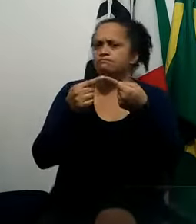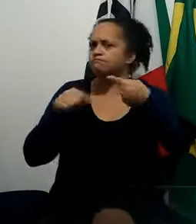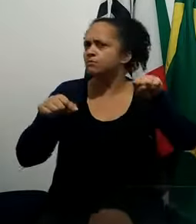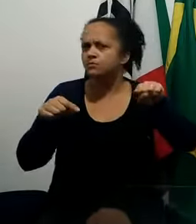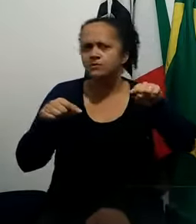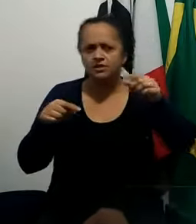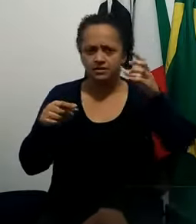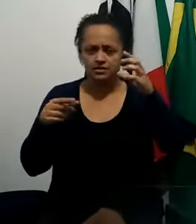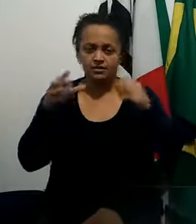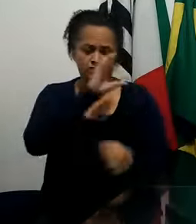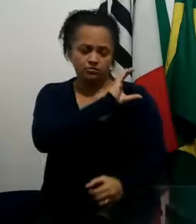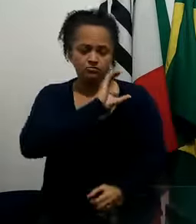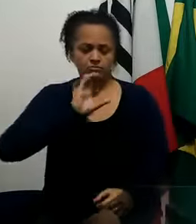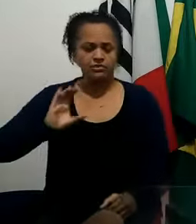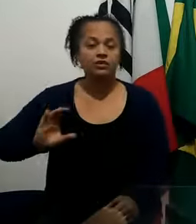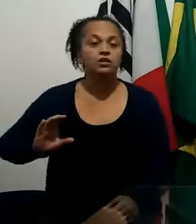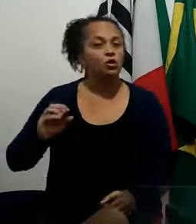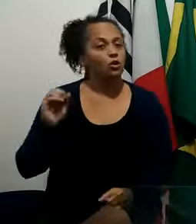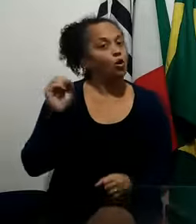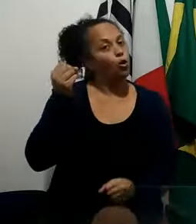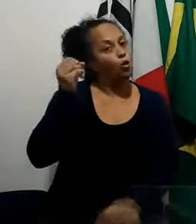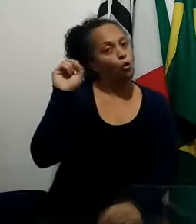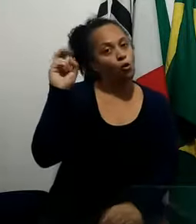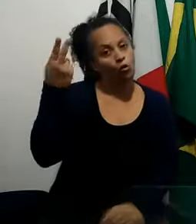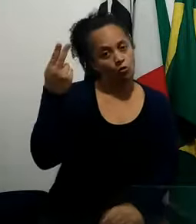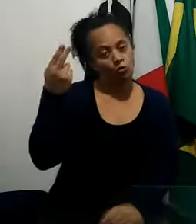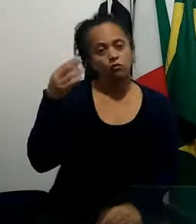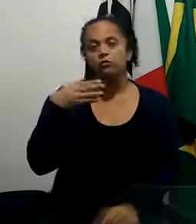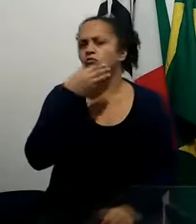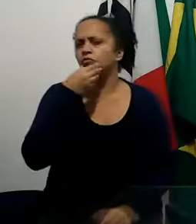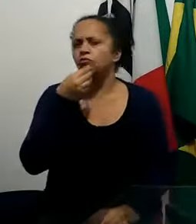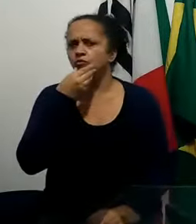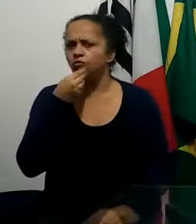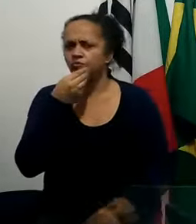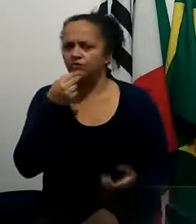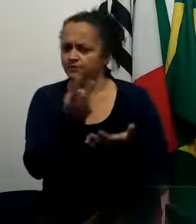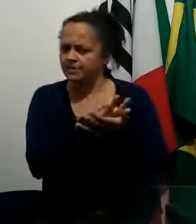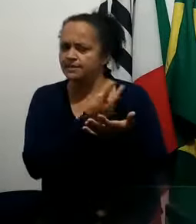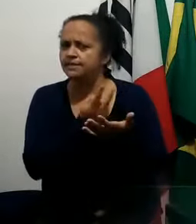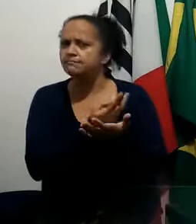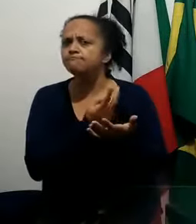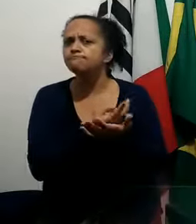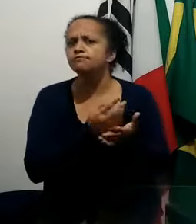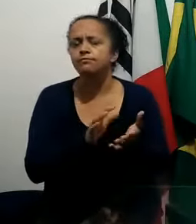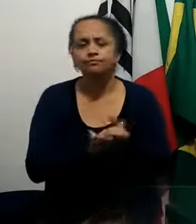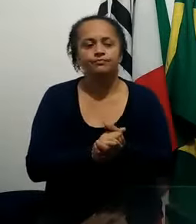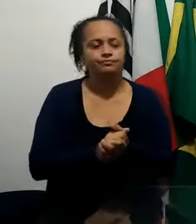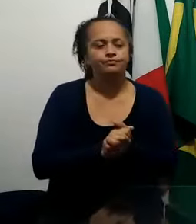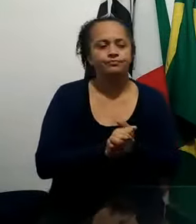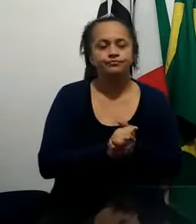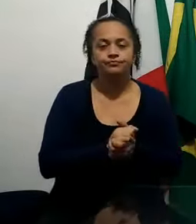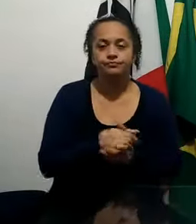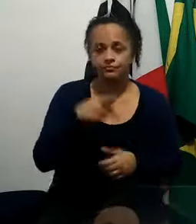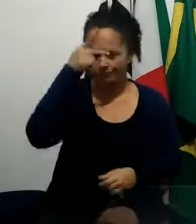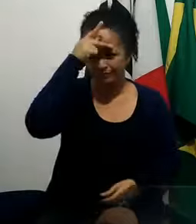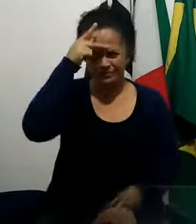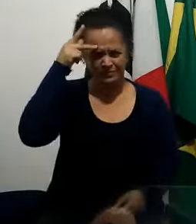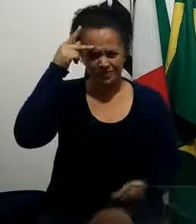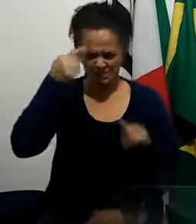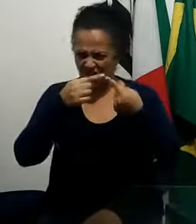Tessalonicenses, capítulo 2, dos versículos 1 ao 17, fala sobre isso. O anticristo,